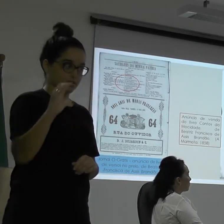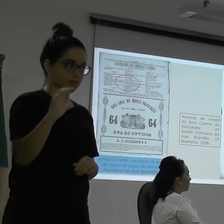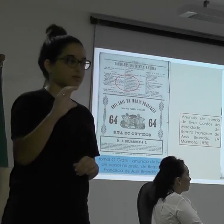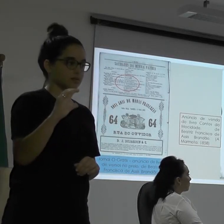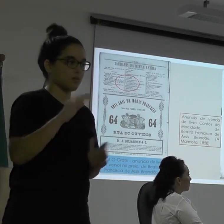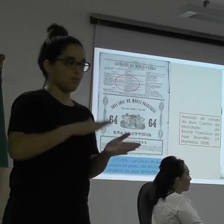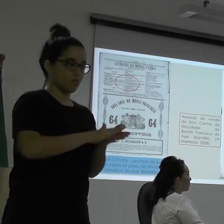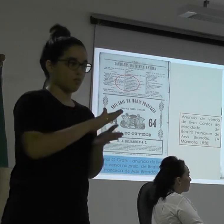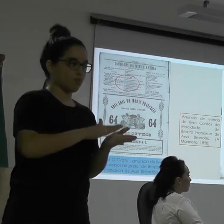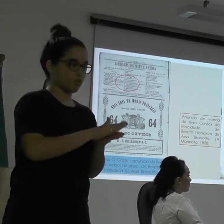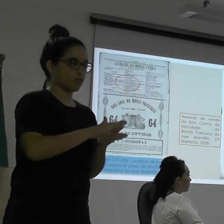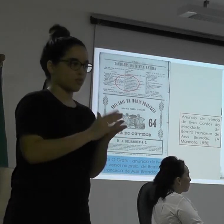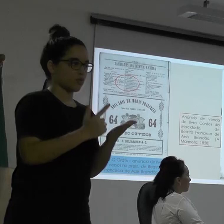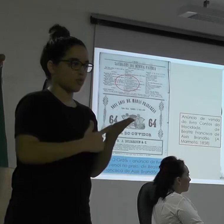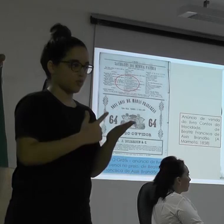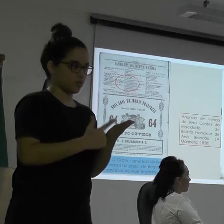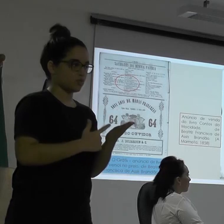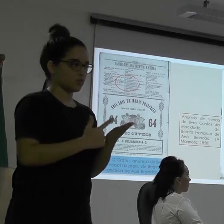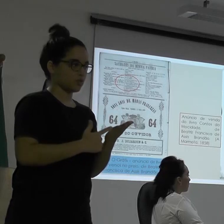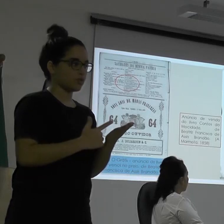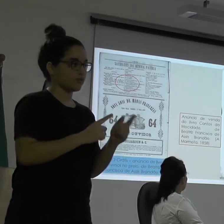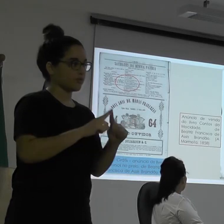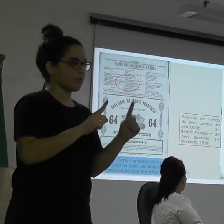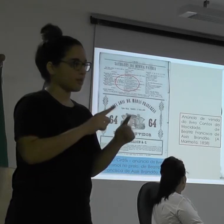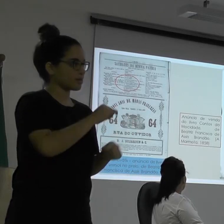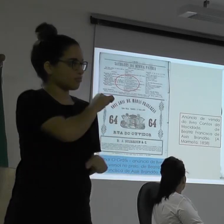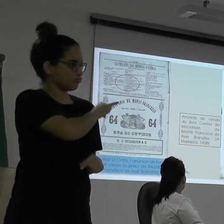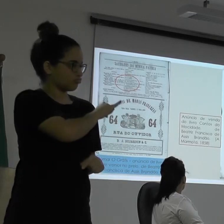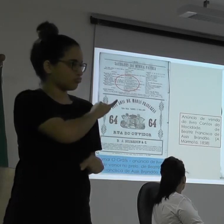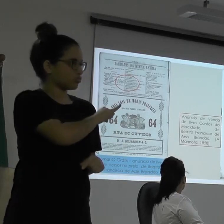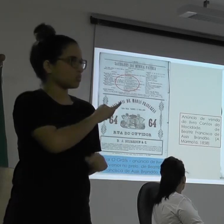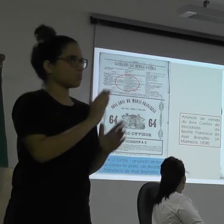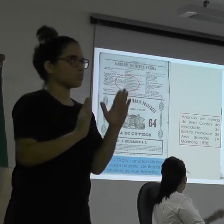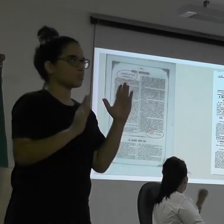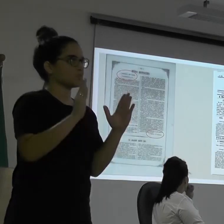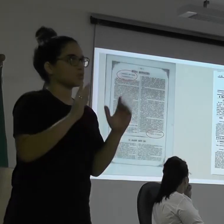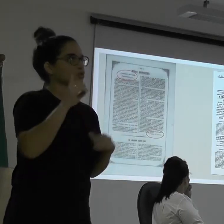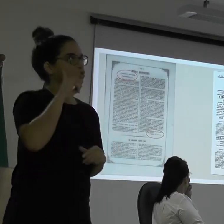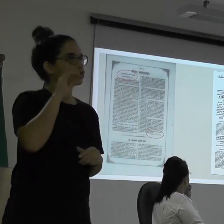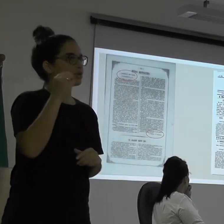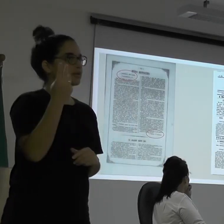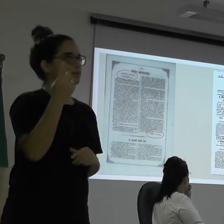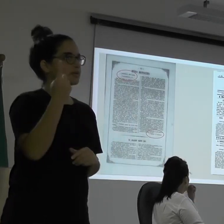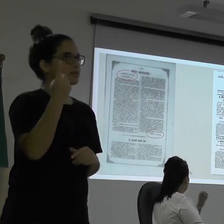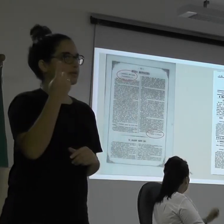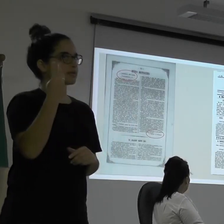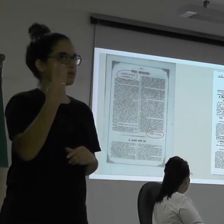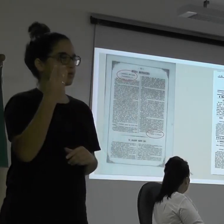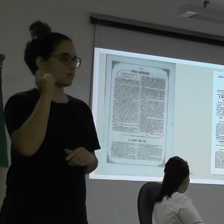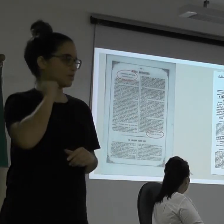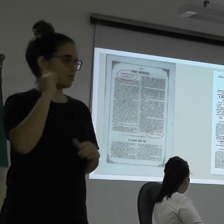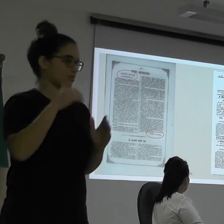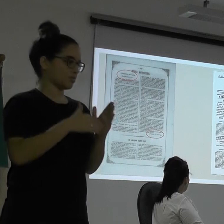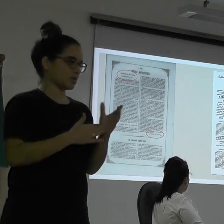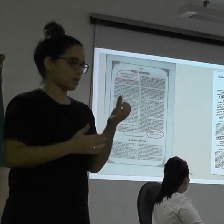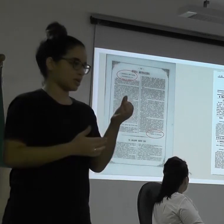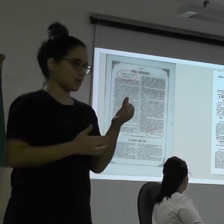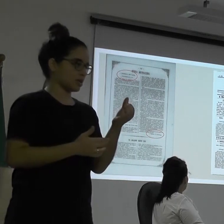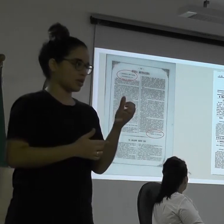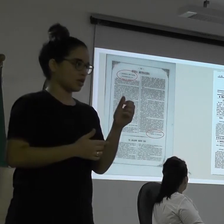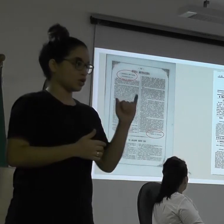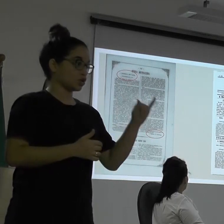em seriado na Marmota, no Rio de Janeiro, entre os dias 13 de abril a 6 de julho,